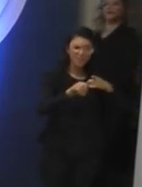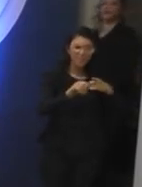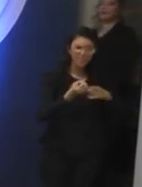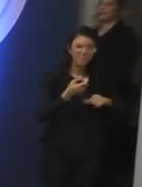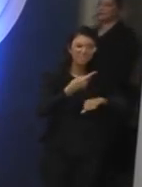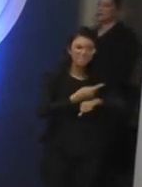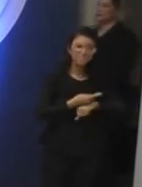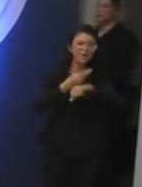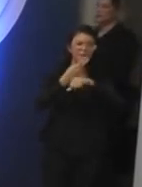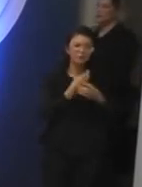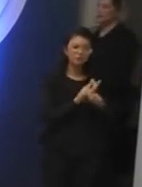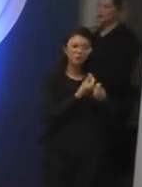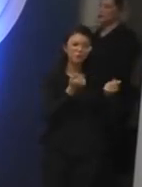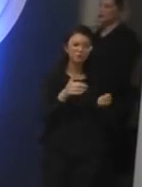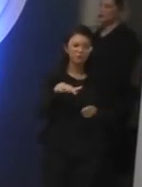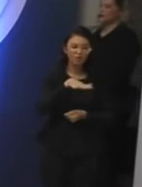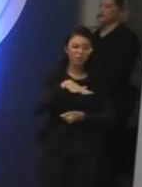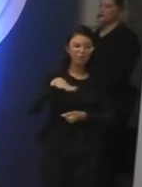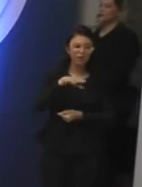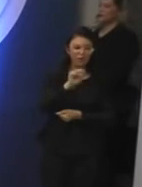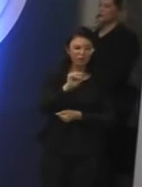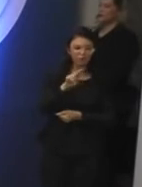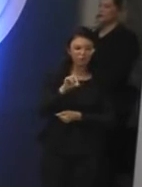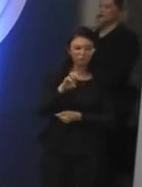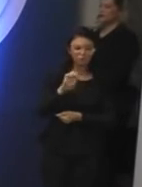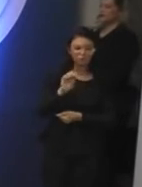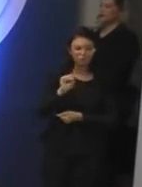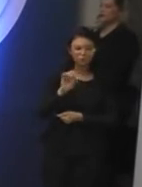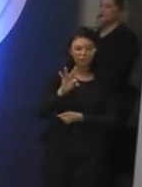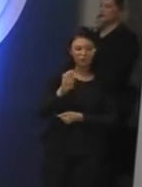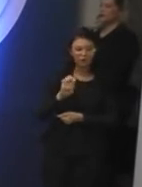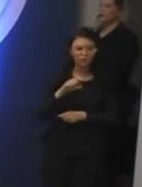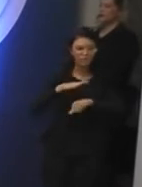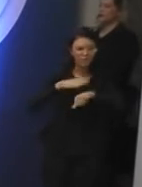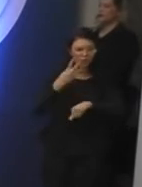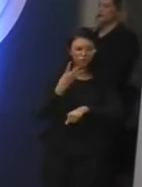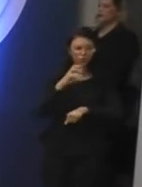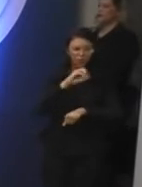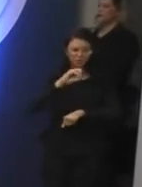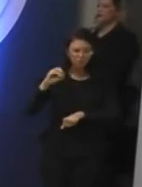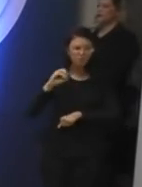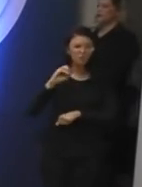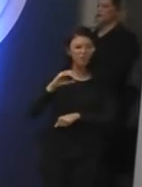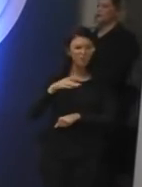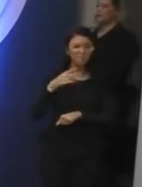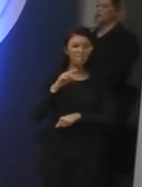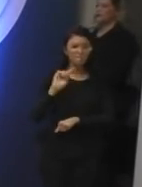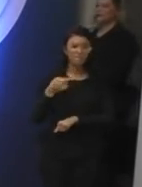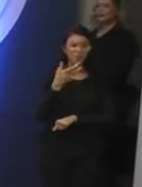categoria Região Sudeste, acima de 400 mil unidades consumidoras, é